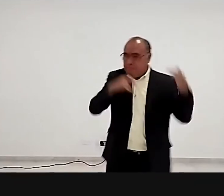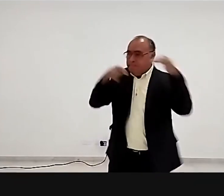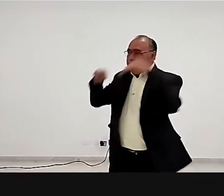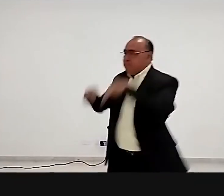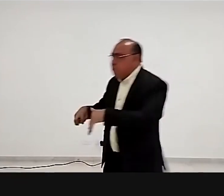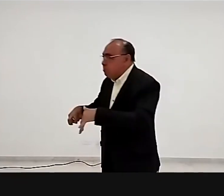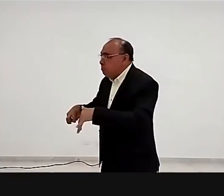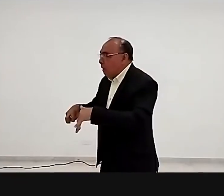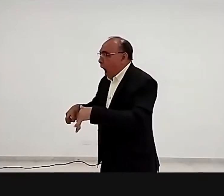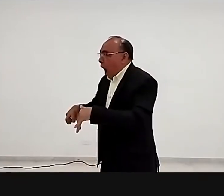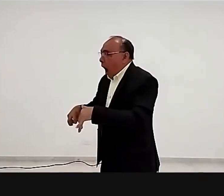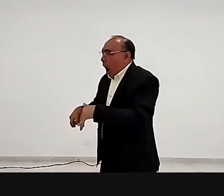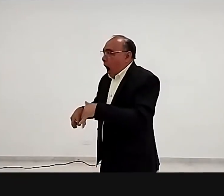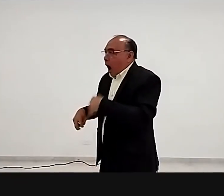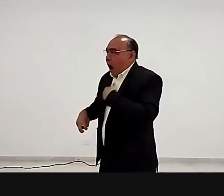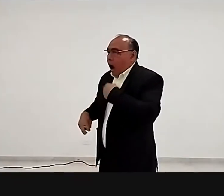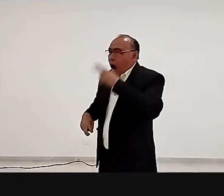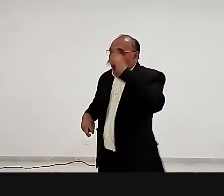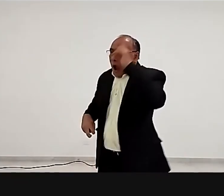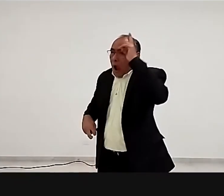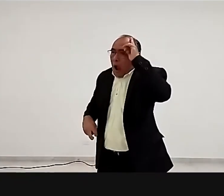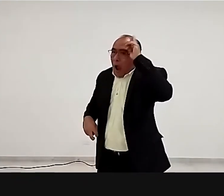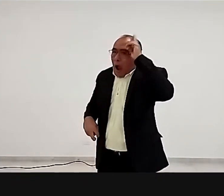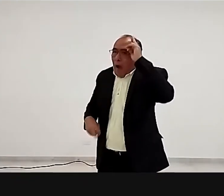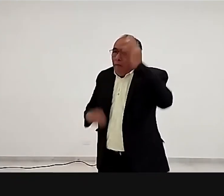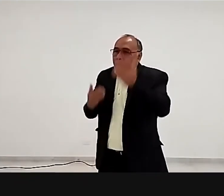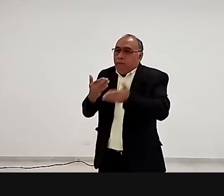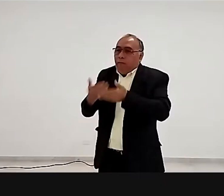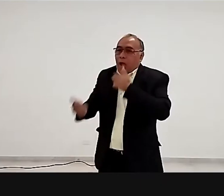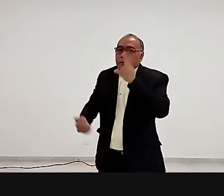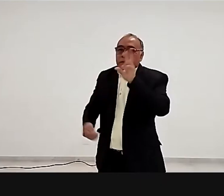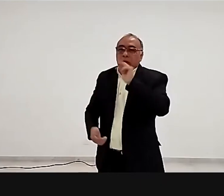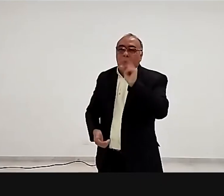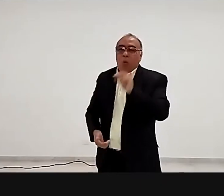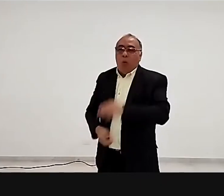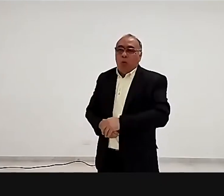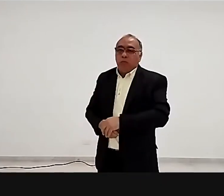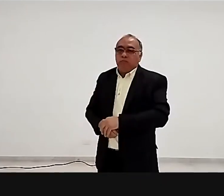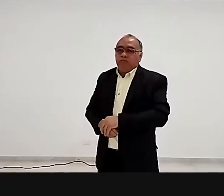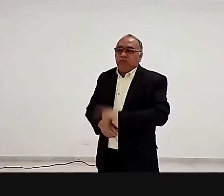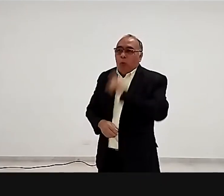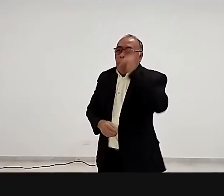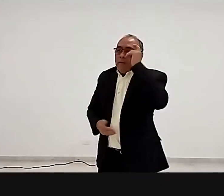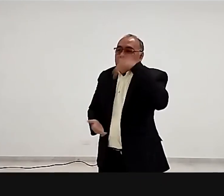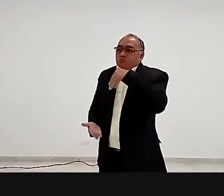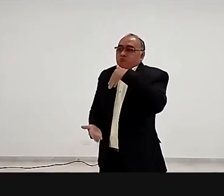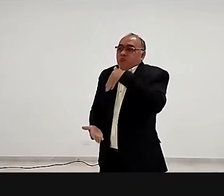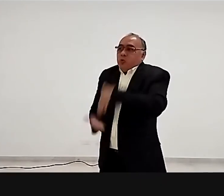un comité de gerencia